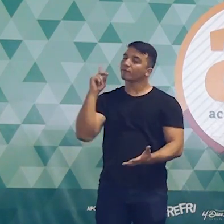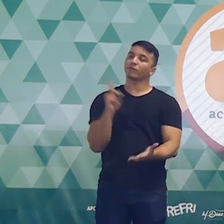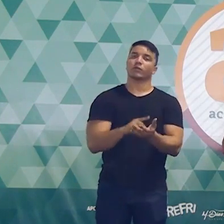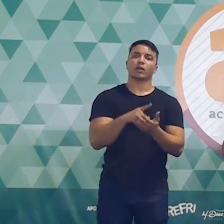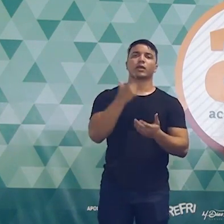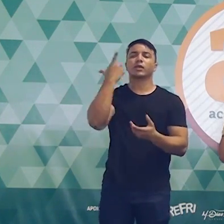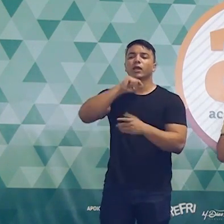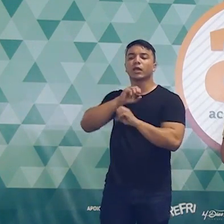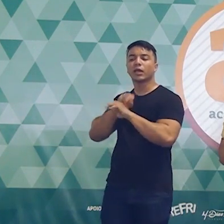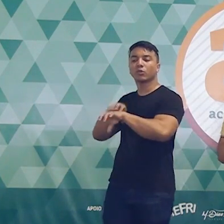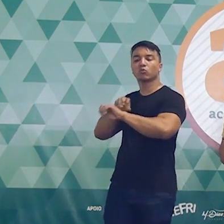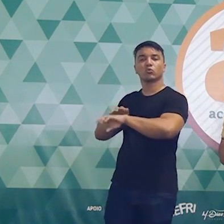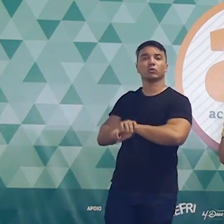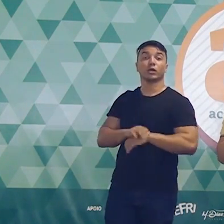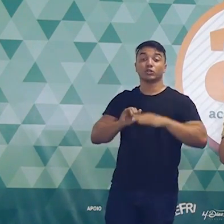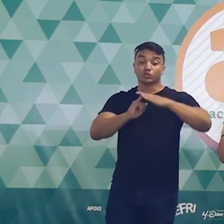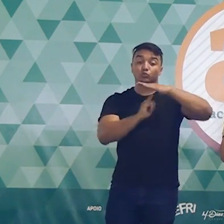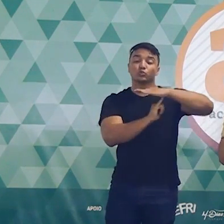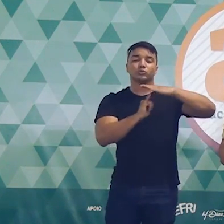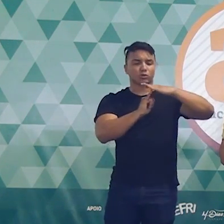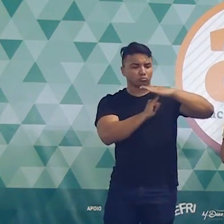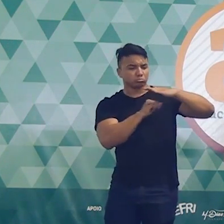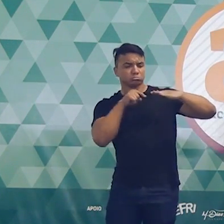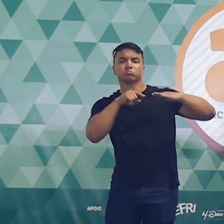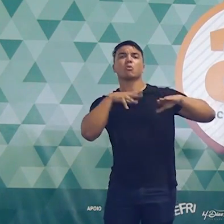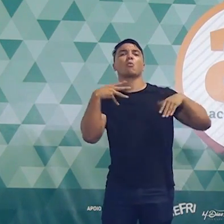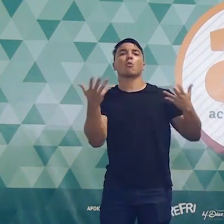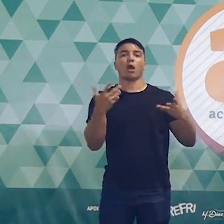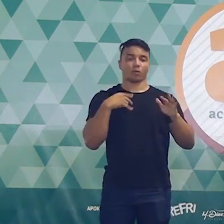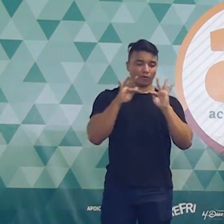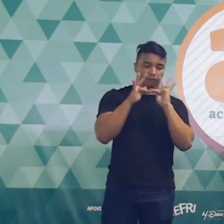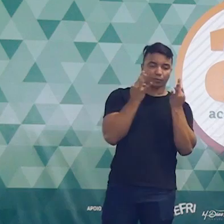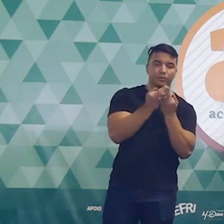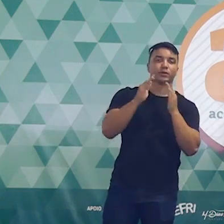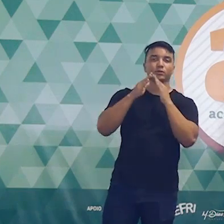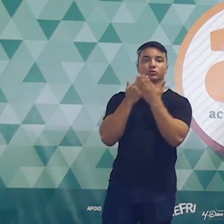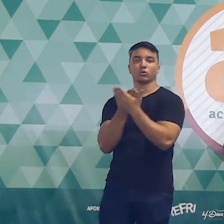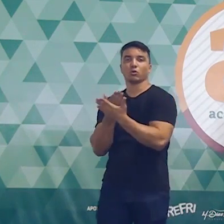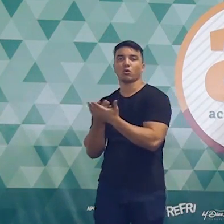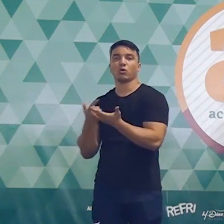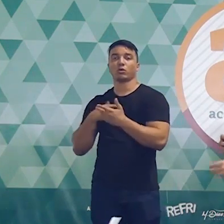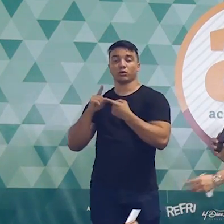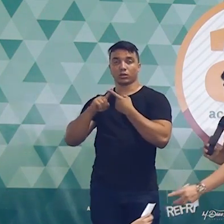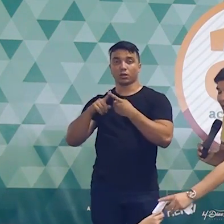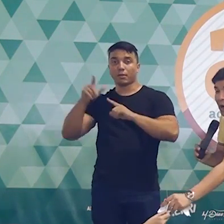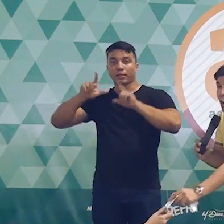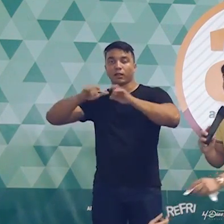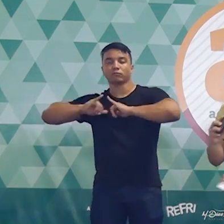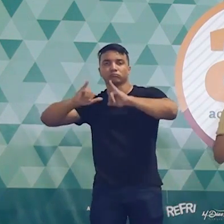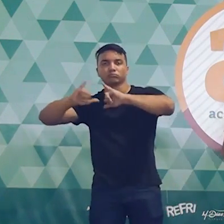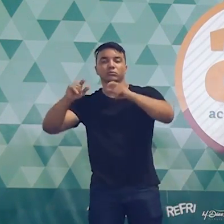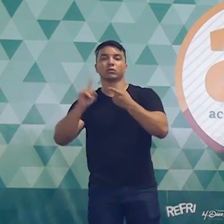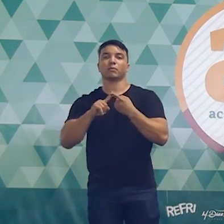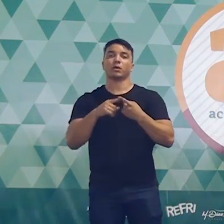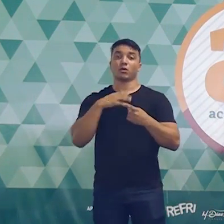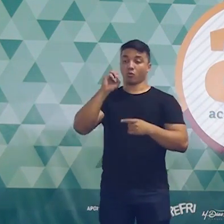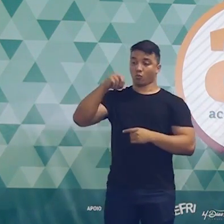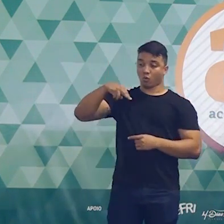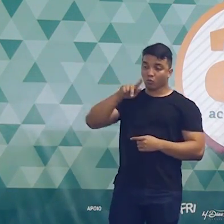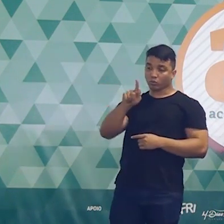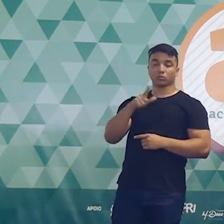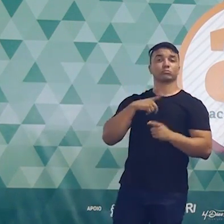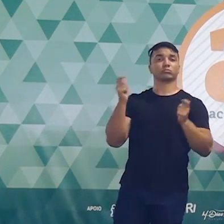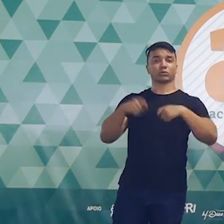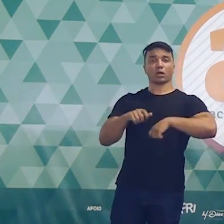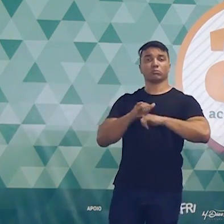é que educa? Instituições que educam. Quais são as instituições? Famílias, escolas, a imprensa pode colaborar, ONGs